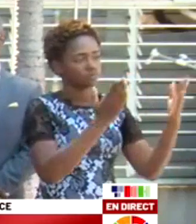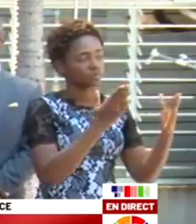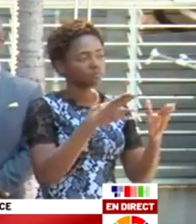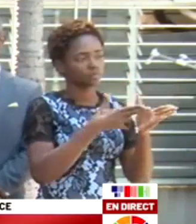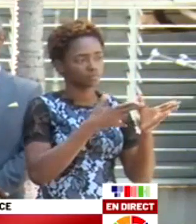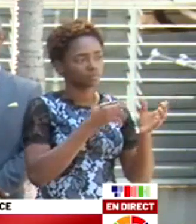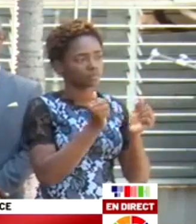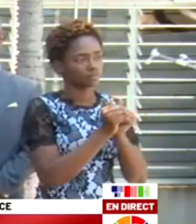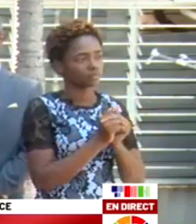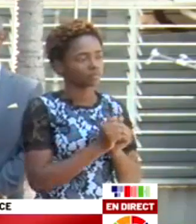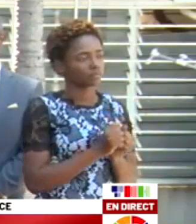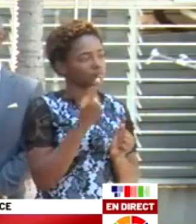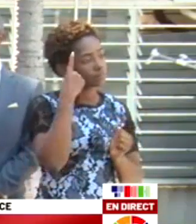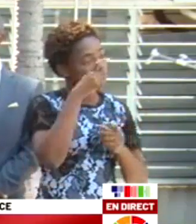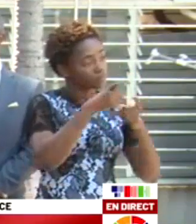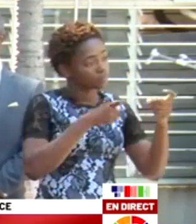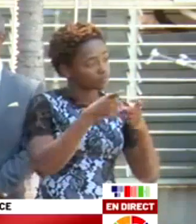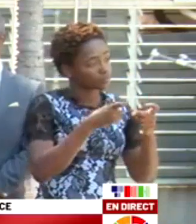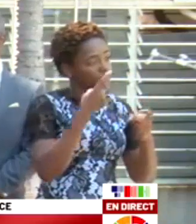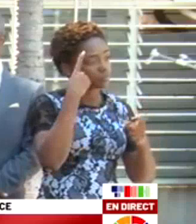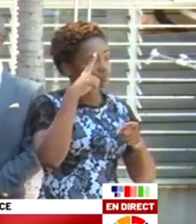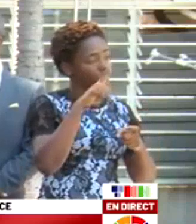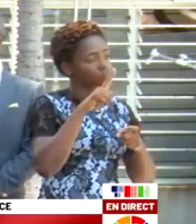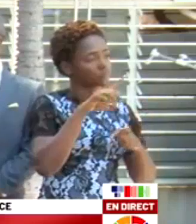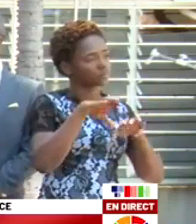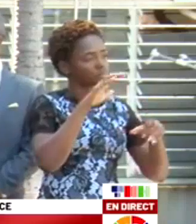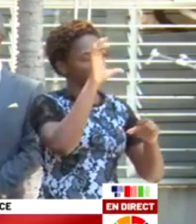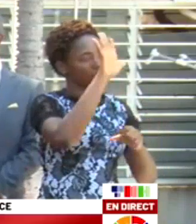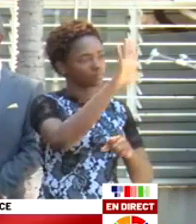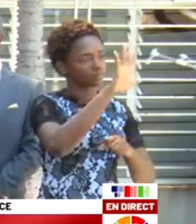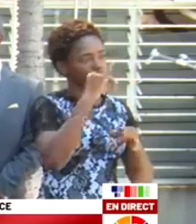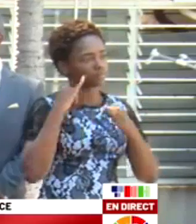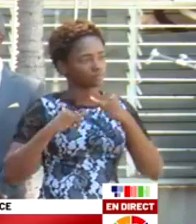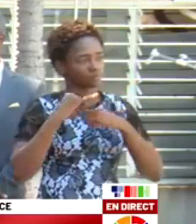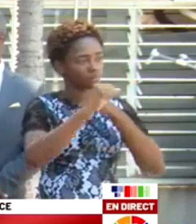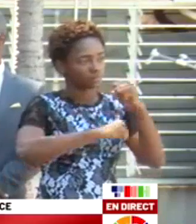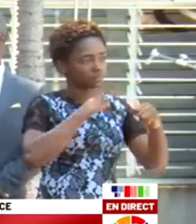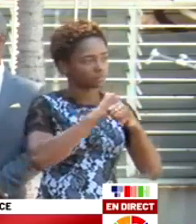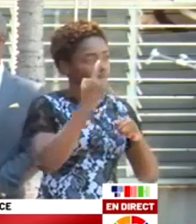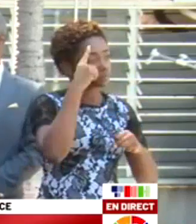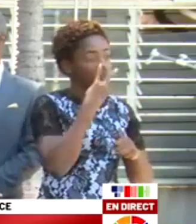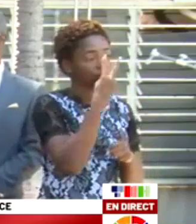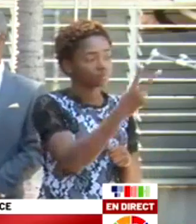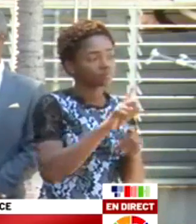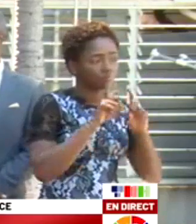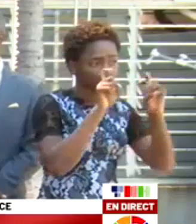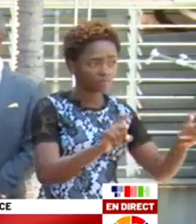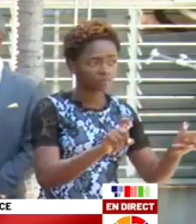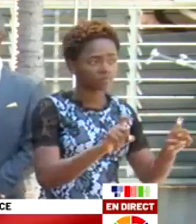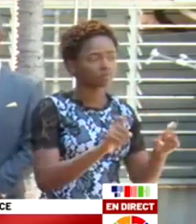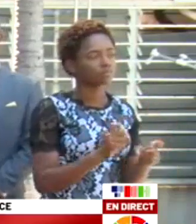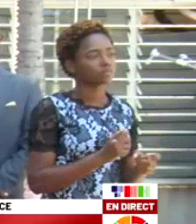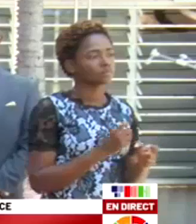pays, nous croyons qu'il y a un contrôle qui va le faire pendant 5 dernières années pour voir exactement qui quantité, qui type